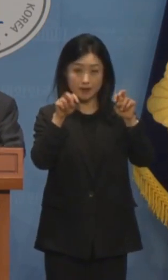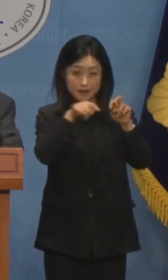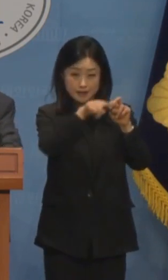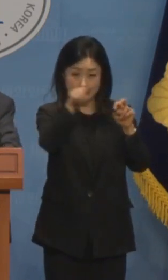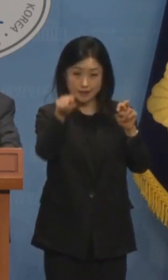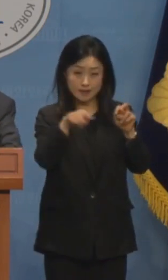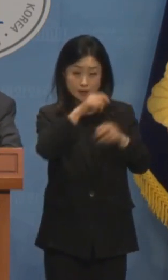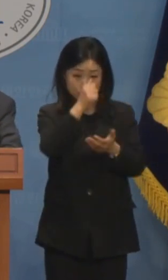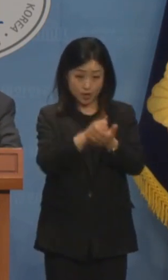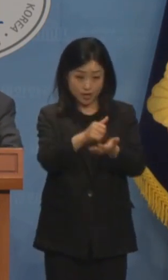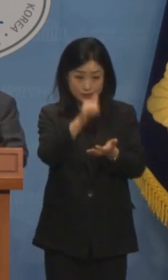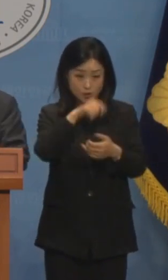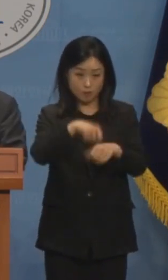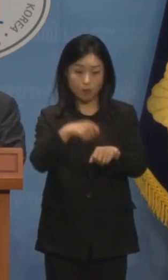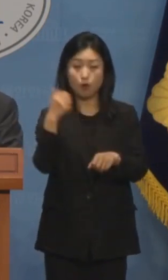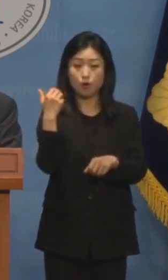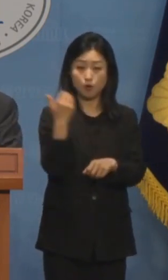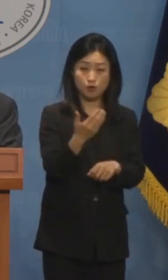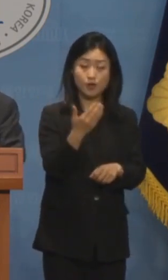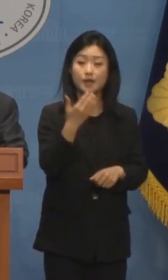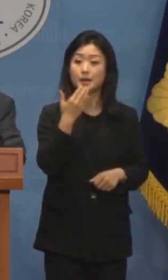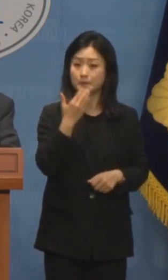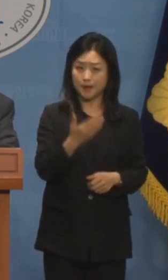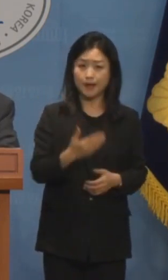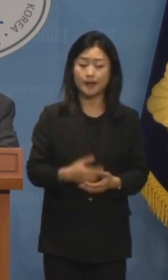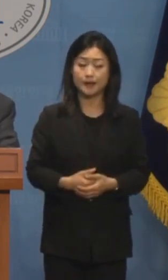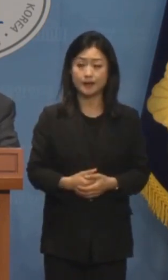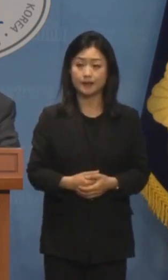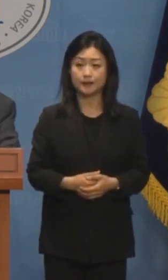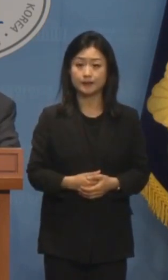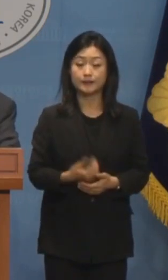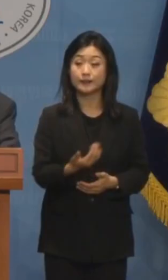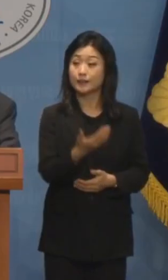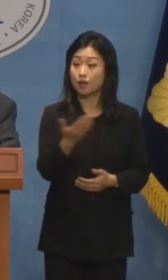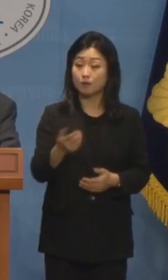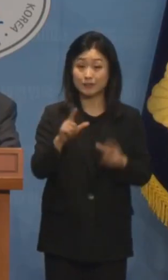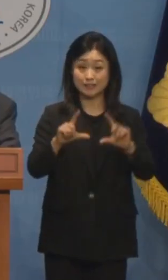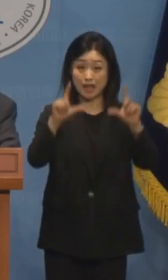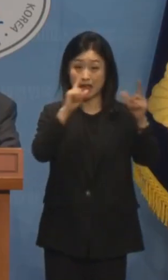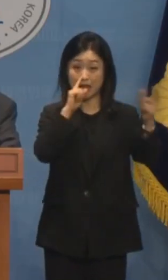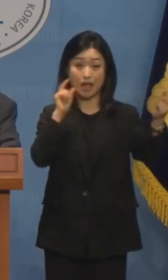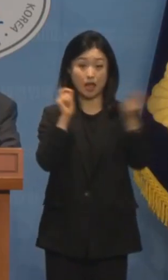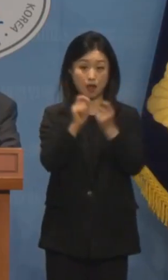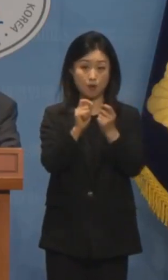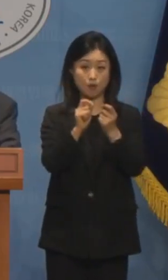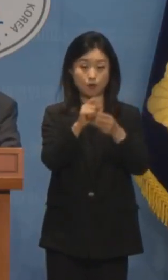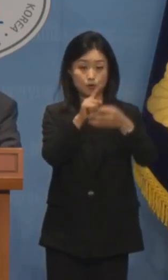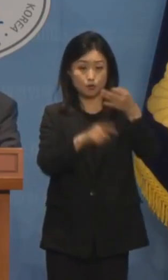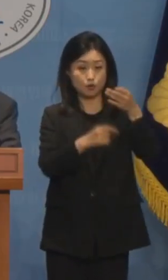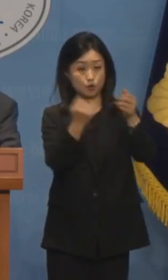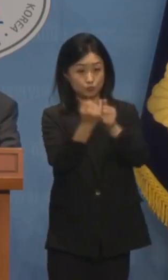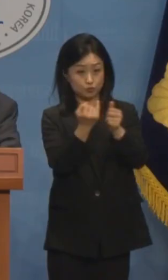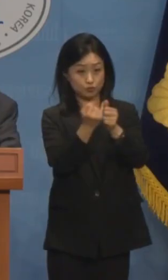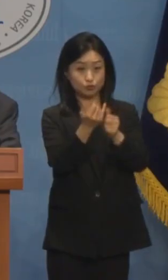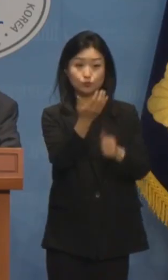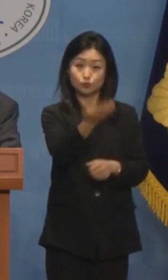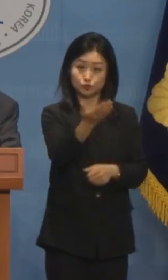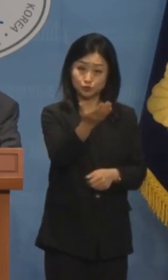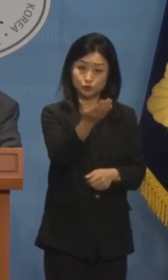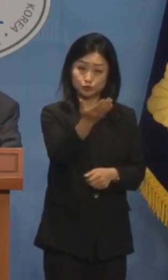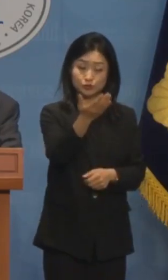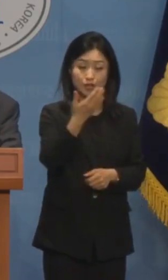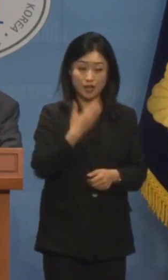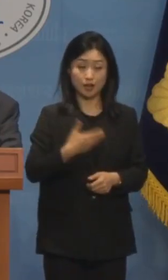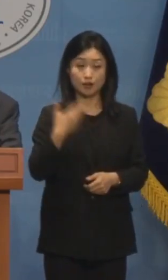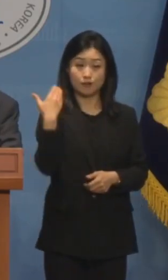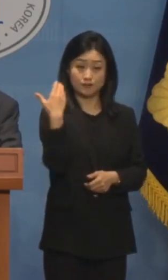따른 죗값을 반드시 치르게 해야 됩니다. 그날이 멀지 않았음을 윤석열, 특히 김건희